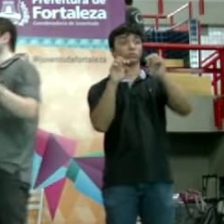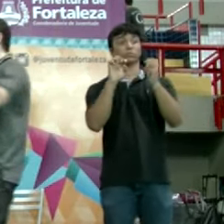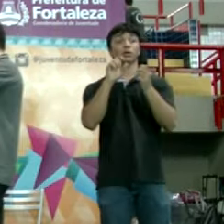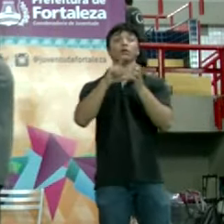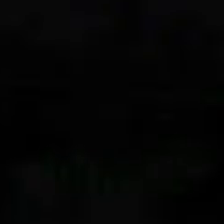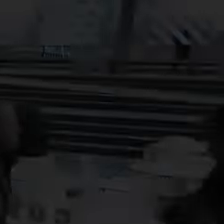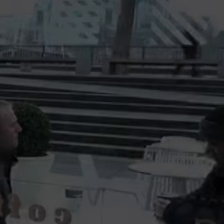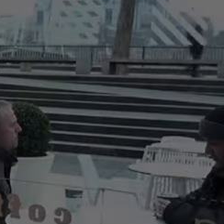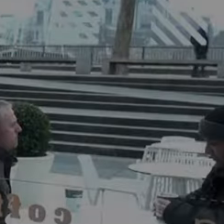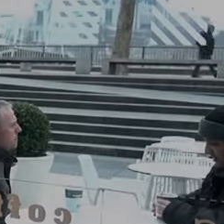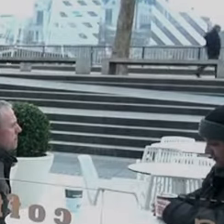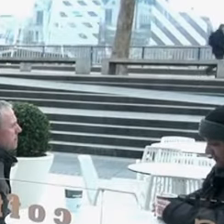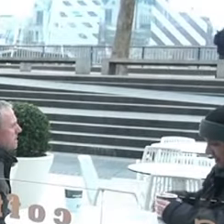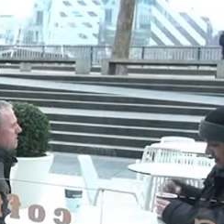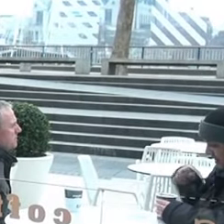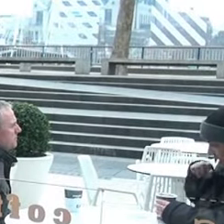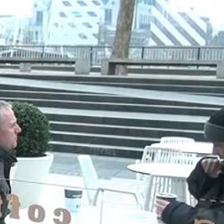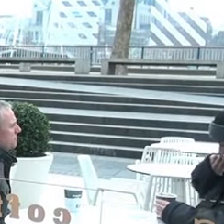as perguntas.